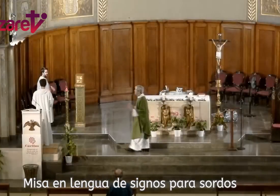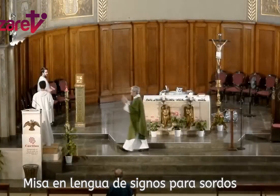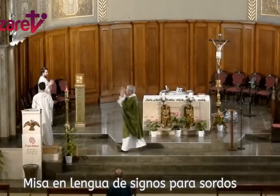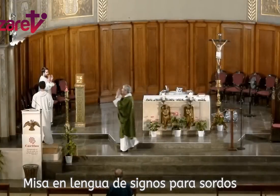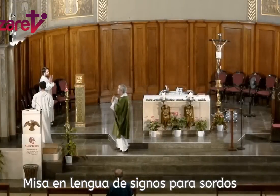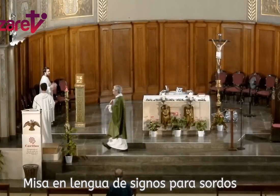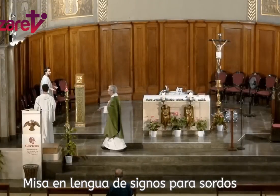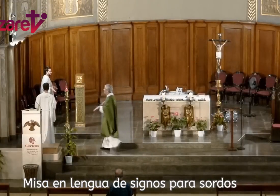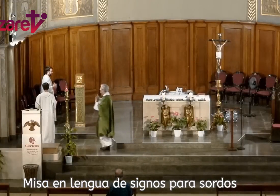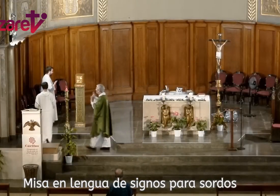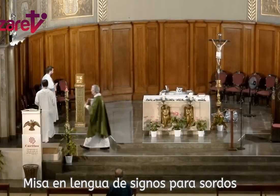Aleluya,